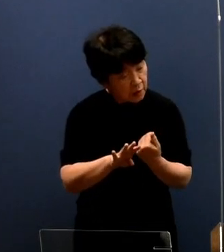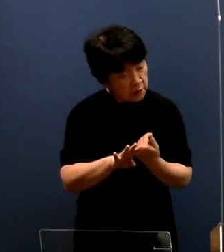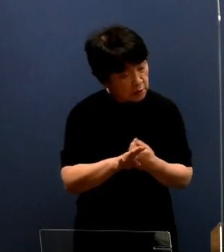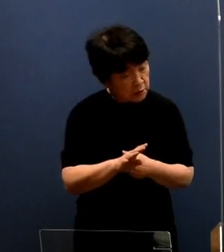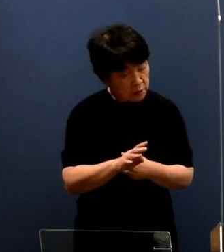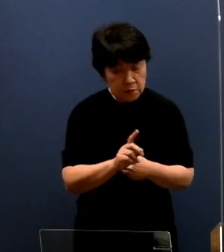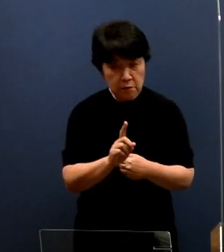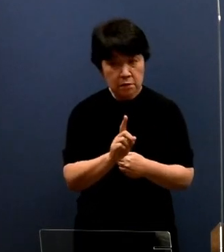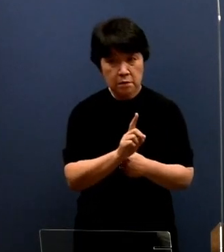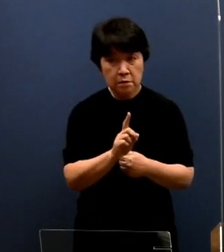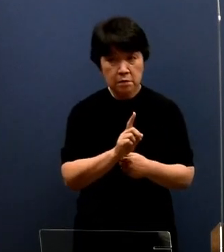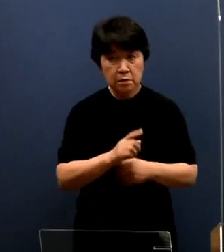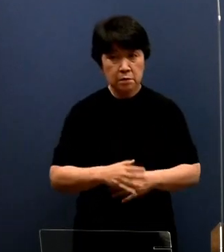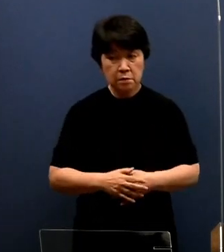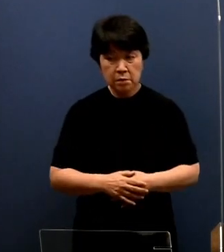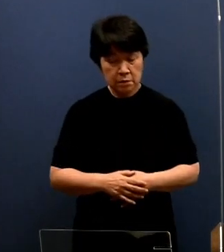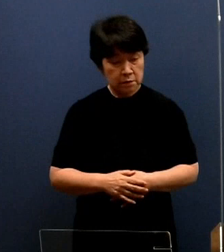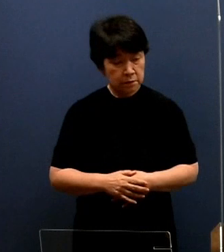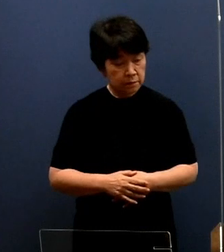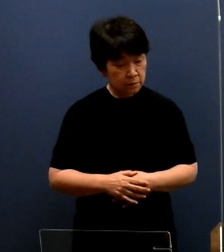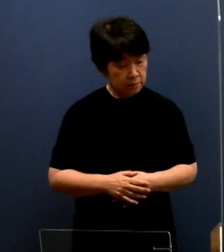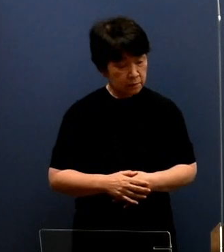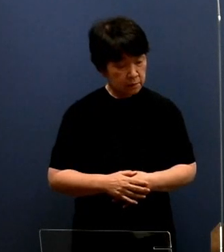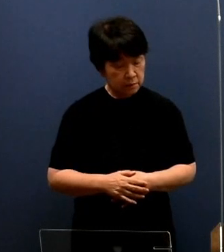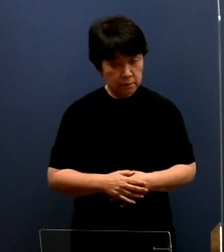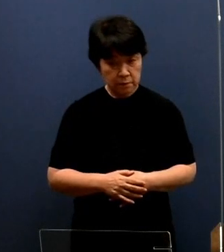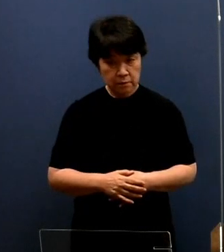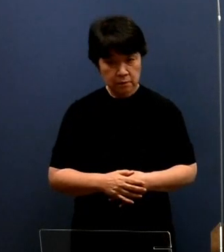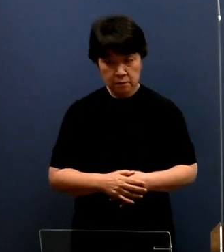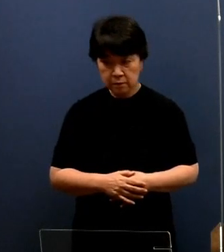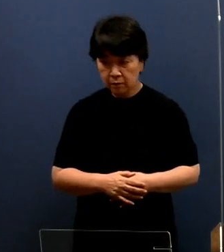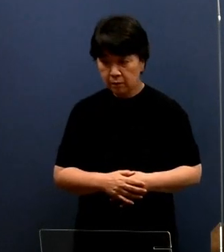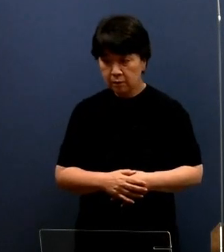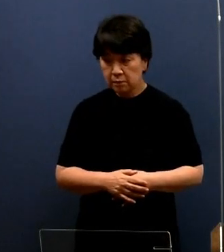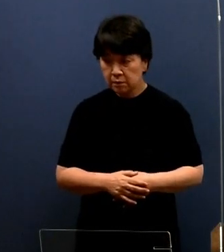なんだかな、県の体制としては